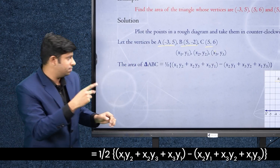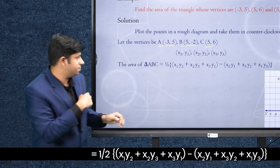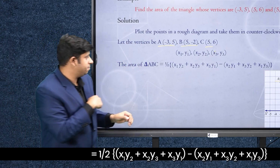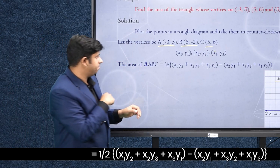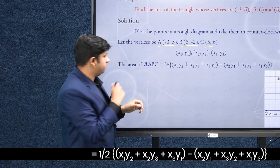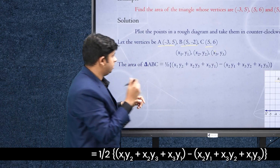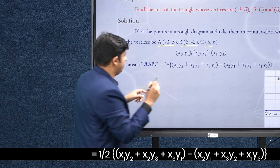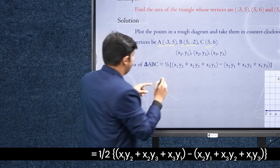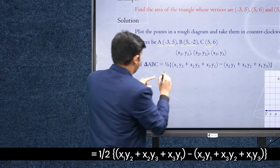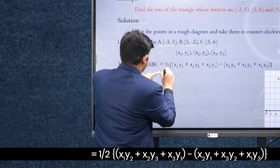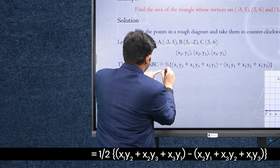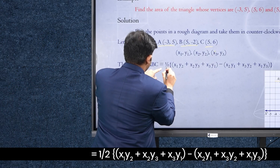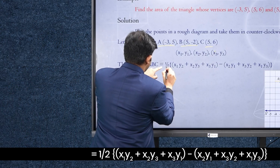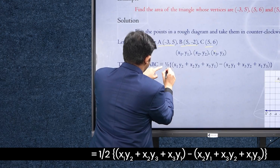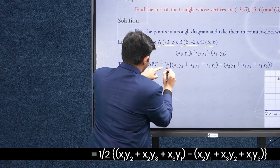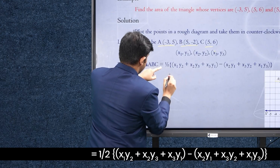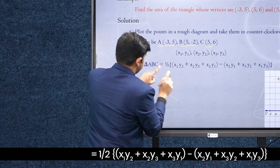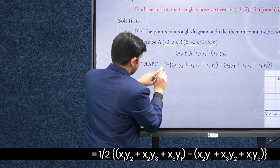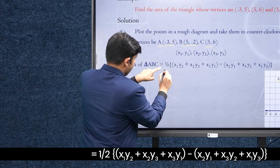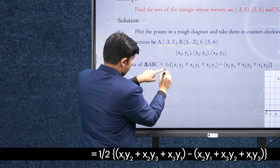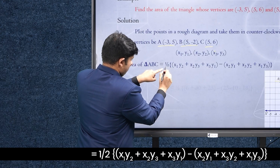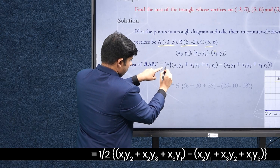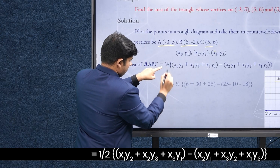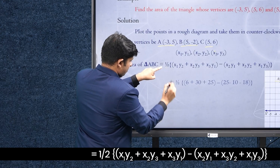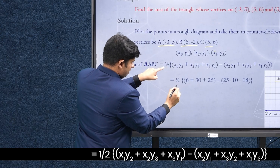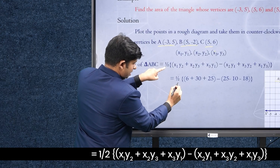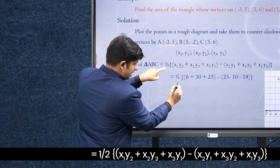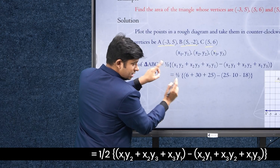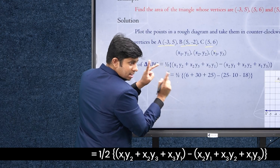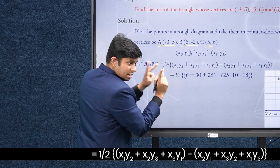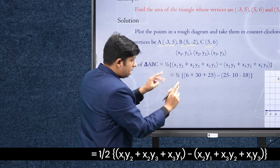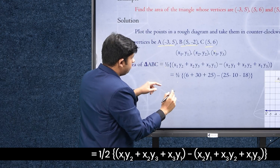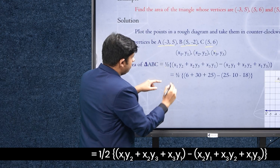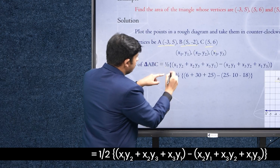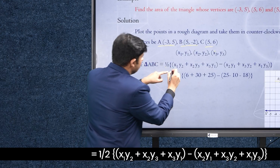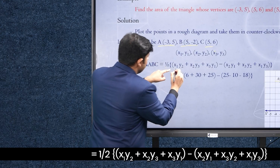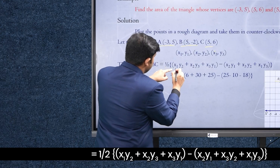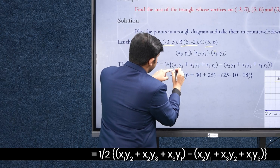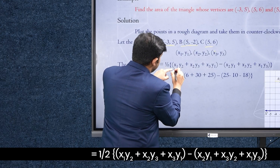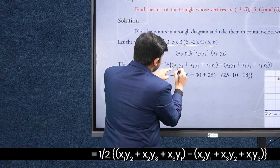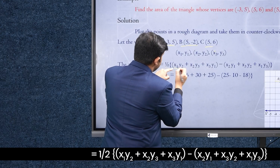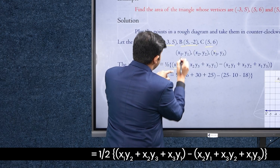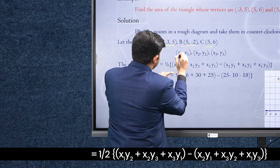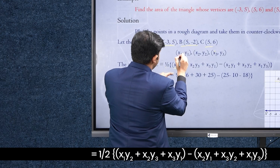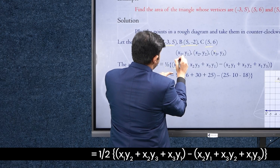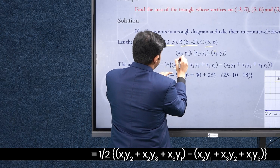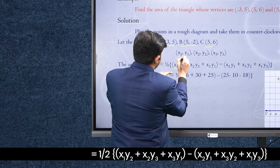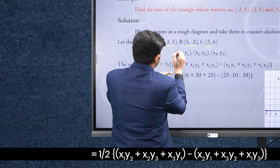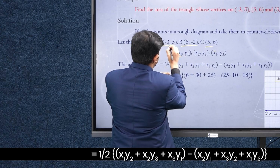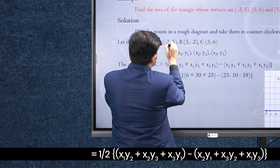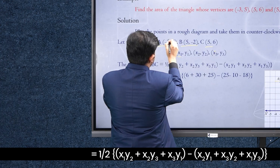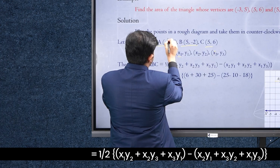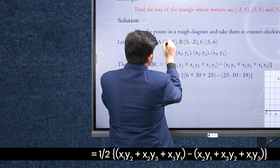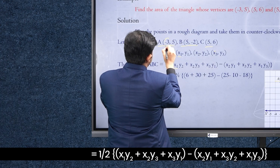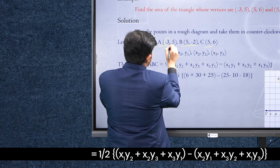x3 y1 minus x2 y1 plus x3 y2 plus x1 y3.